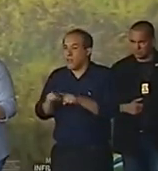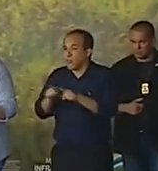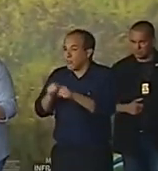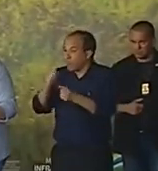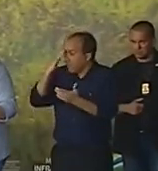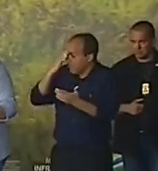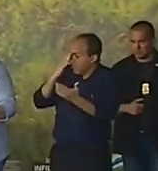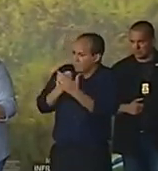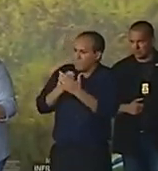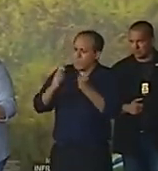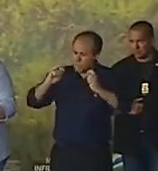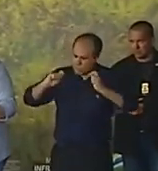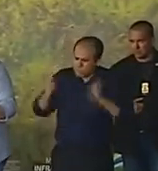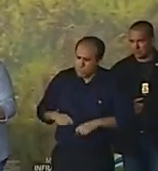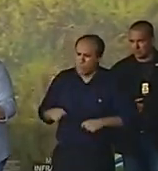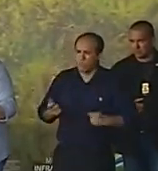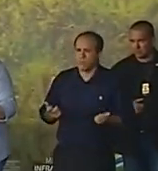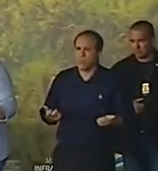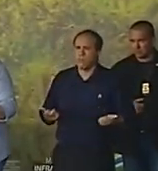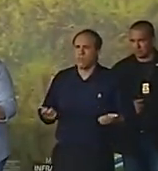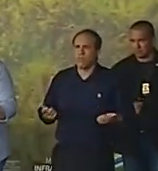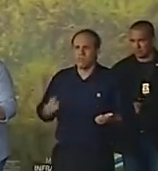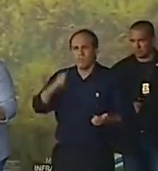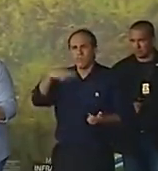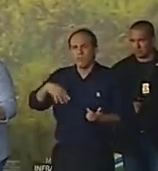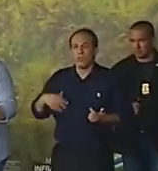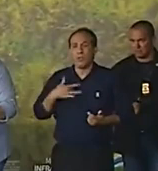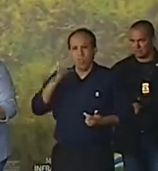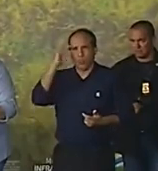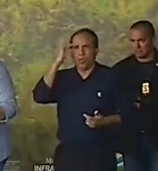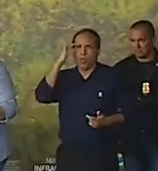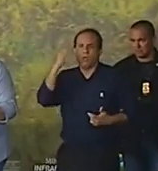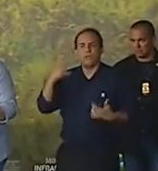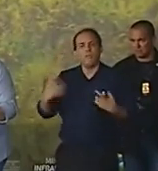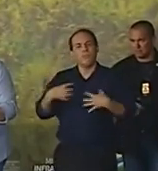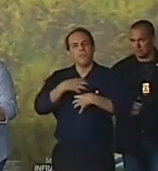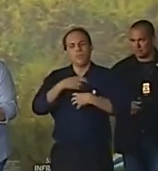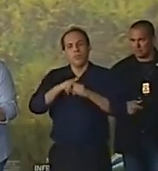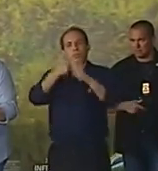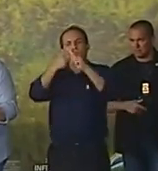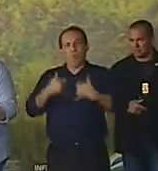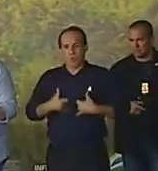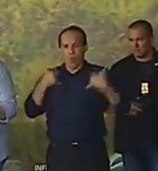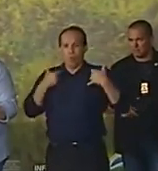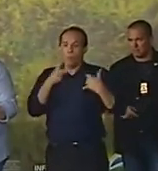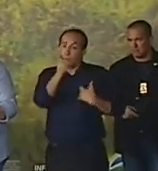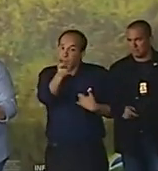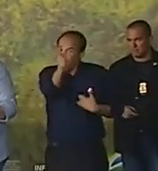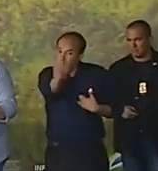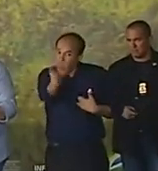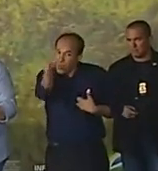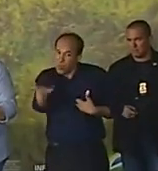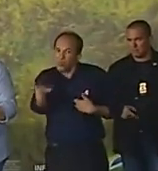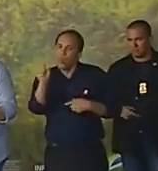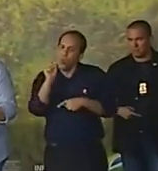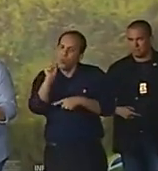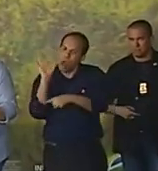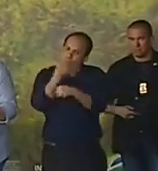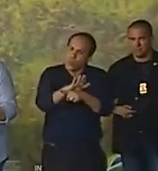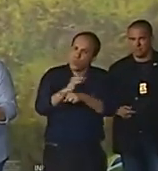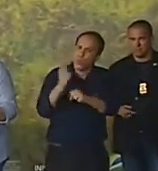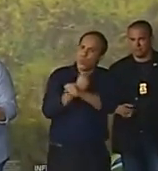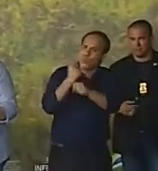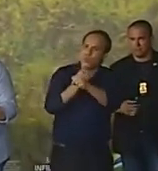Acreditavam que isso ia ser possível. E eu acho que a gente tem que ter muito orgulho dessas pessoas, porque eles constroem o Brasil